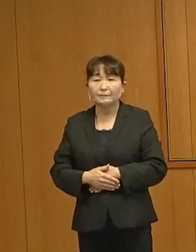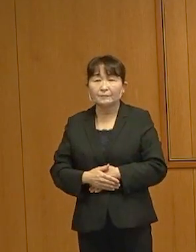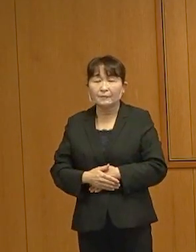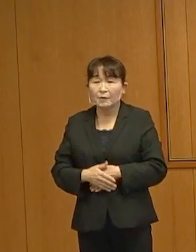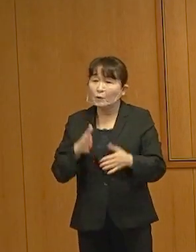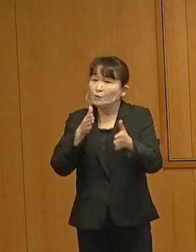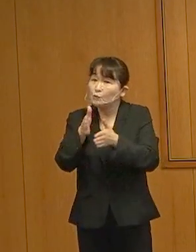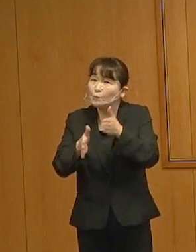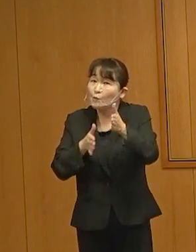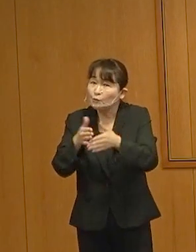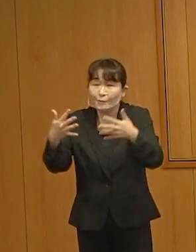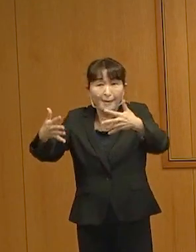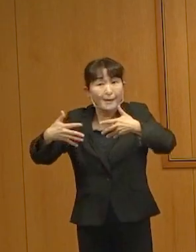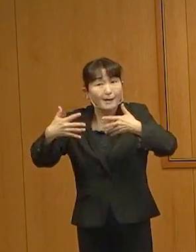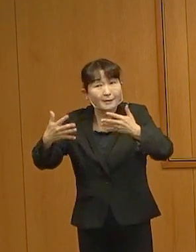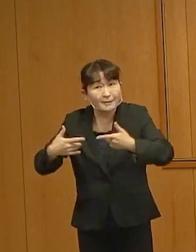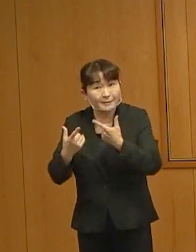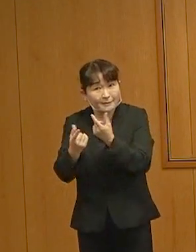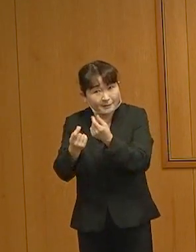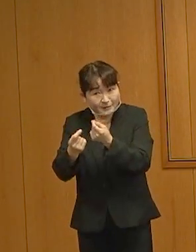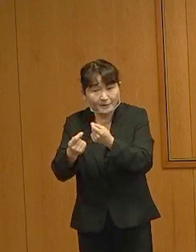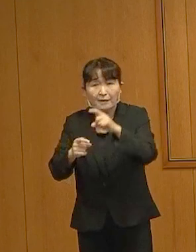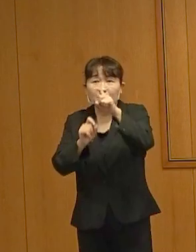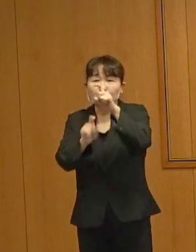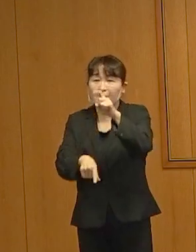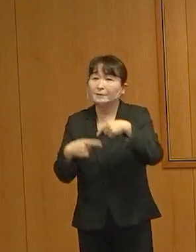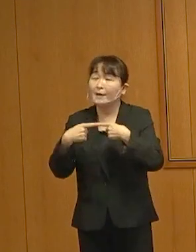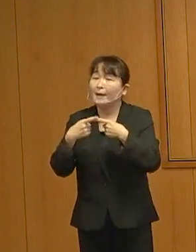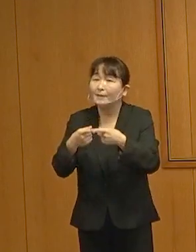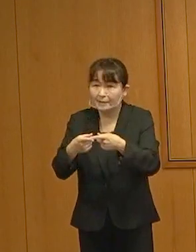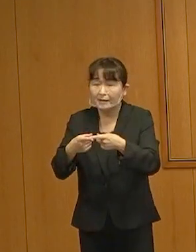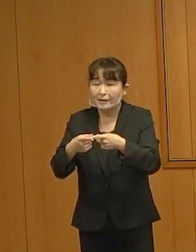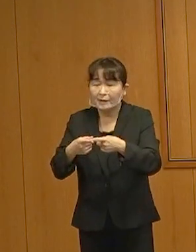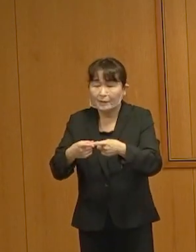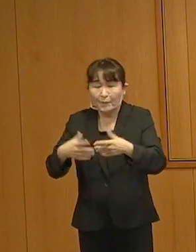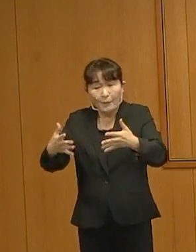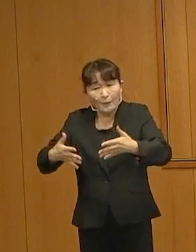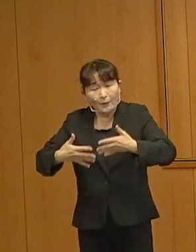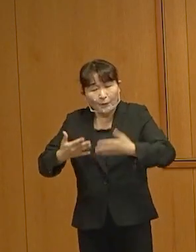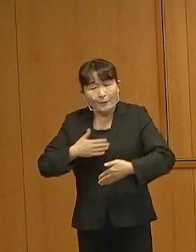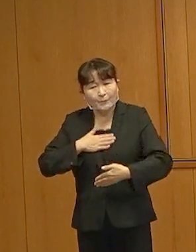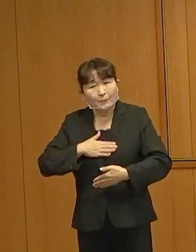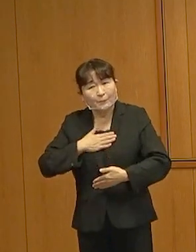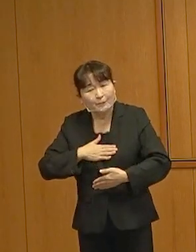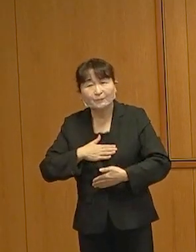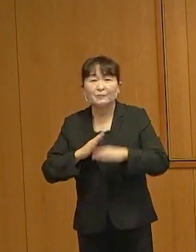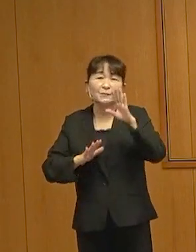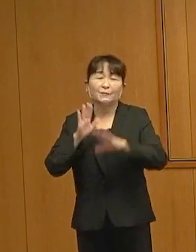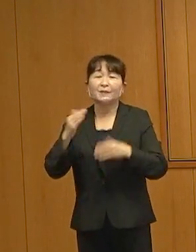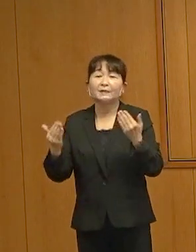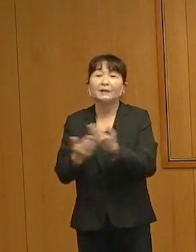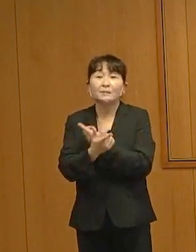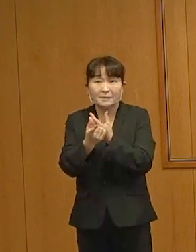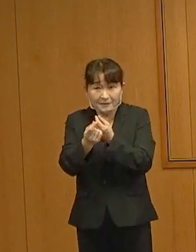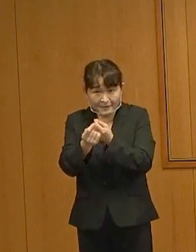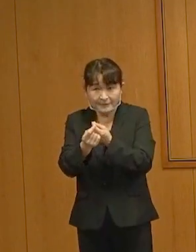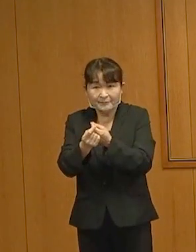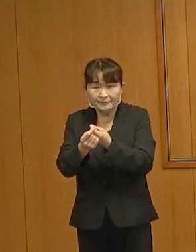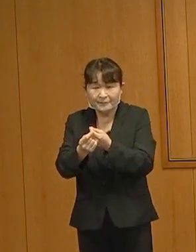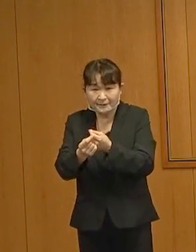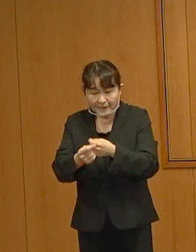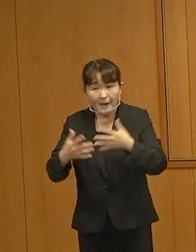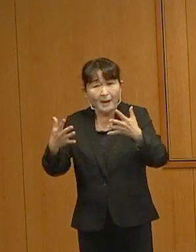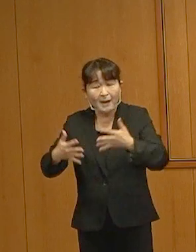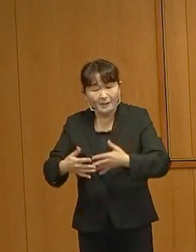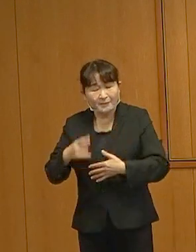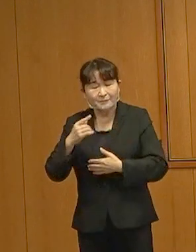スポーツの秋ということで、10月に入りまして、めっきり涼しくなりましたが、秋の気配を感